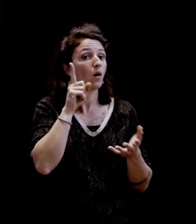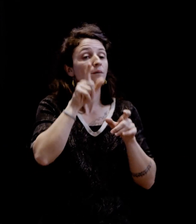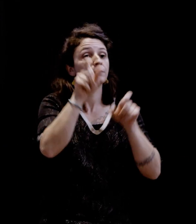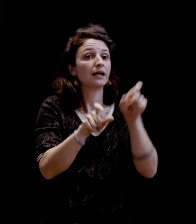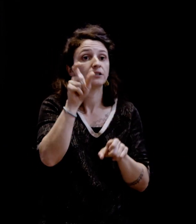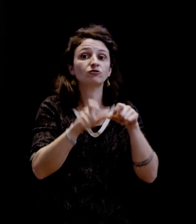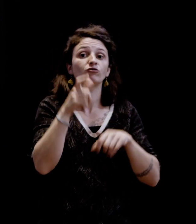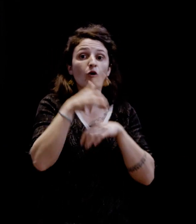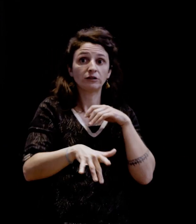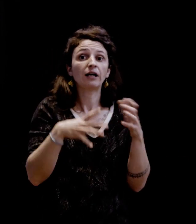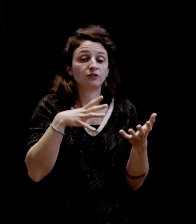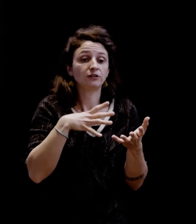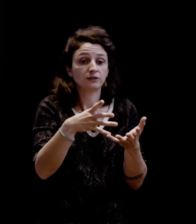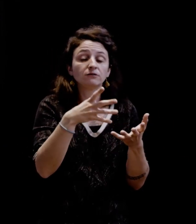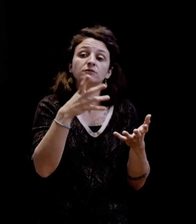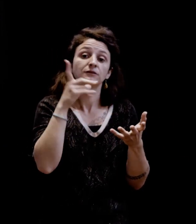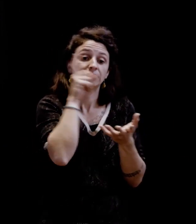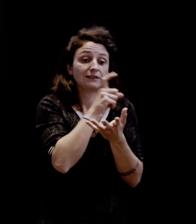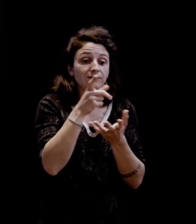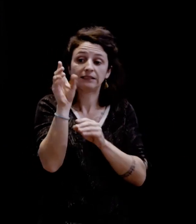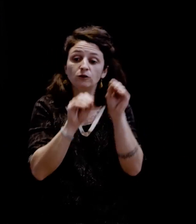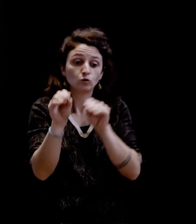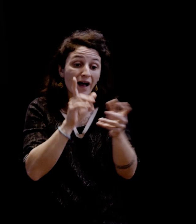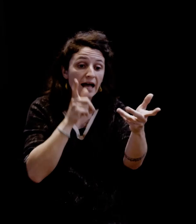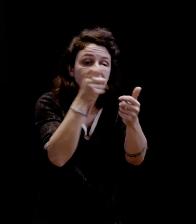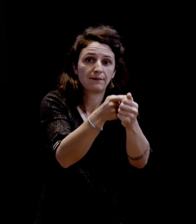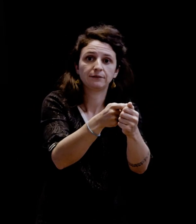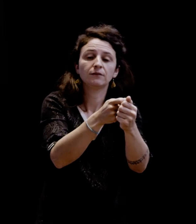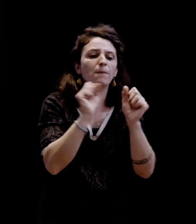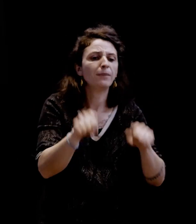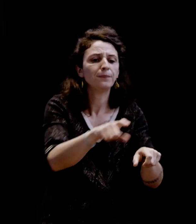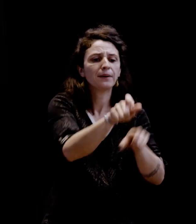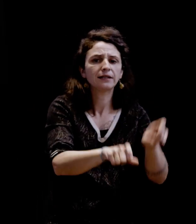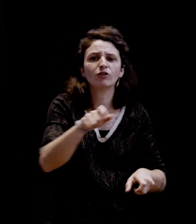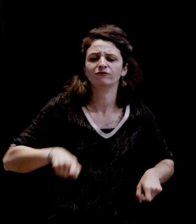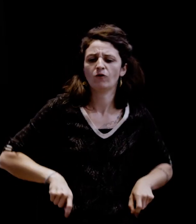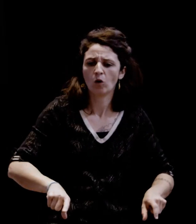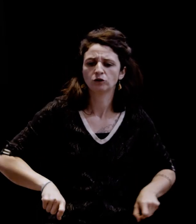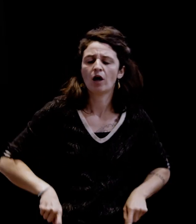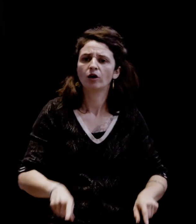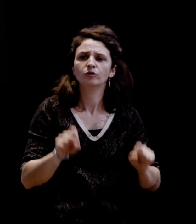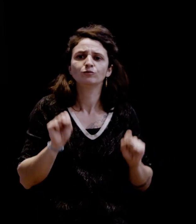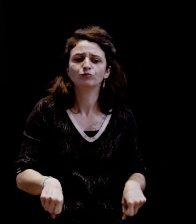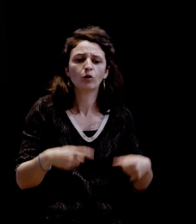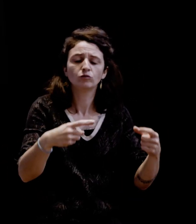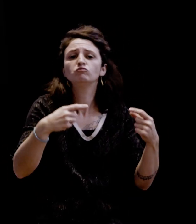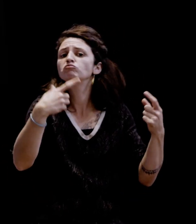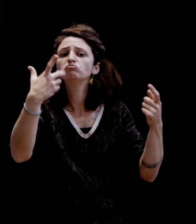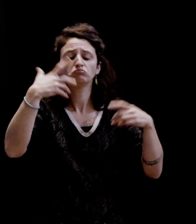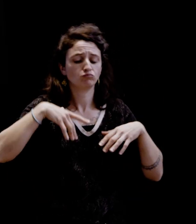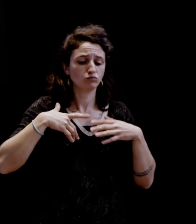trouver des soins dentaires adaptés. Ils peuvent être en fauteuil roulant, ils peuvent être tout cassés de partout. Finalement, ils trouveront un